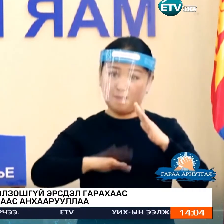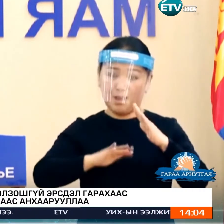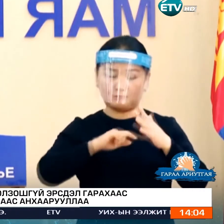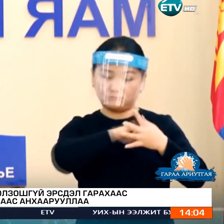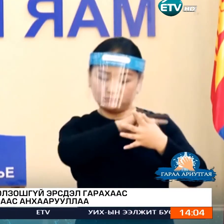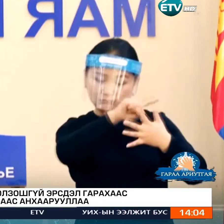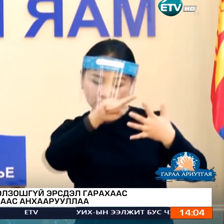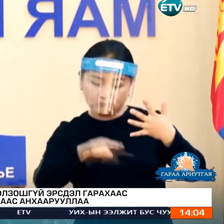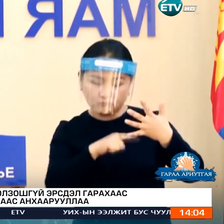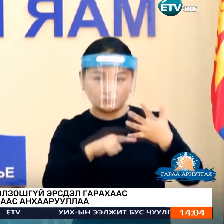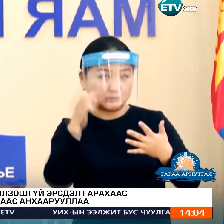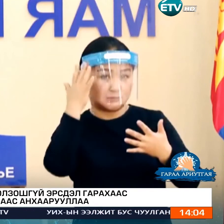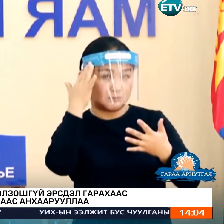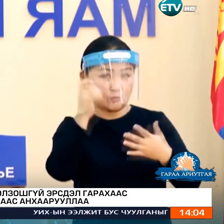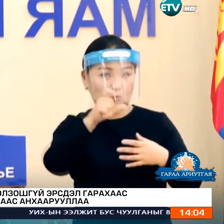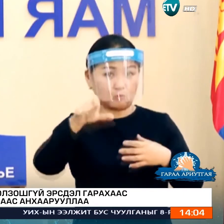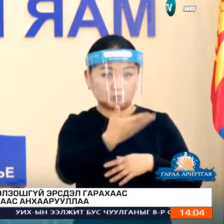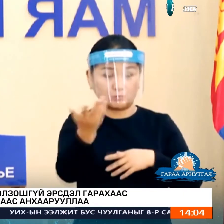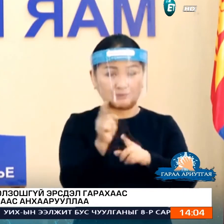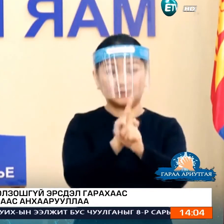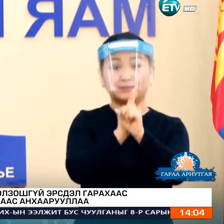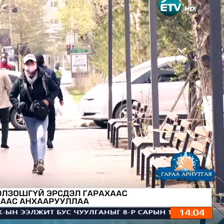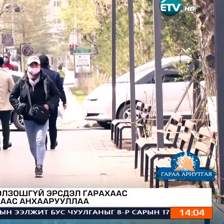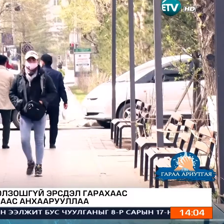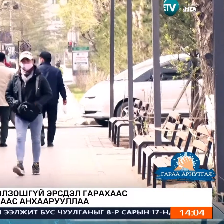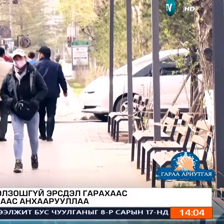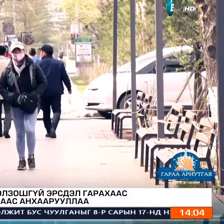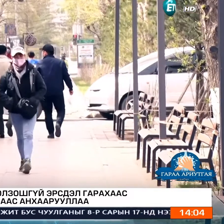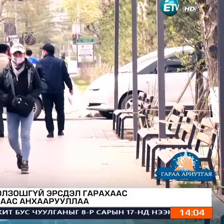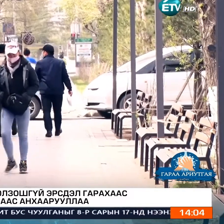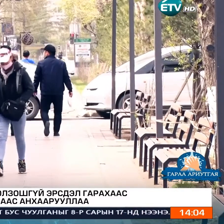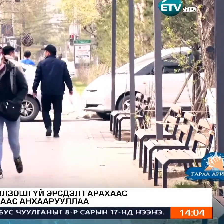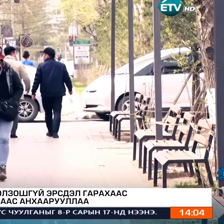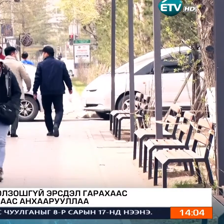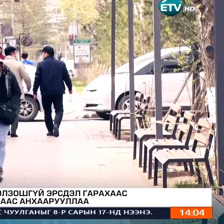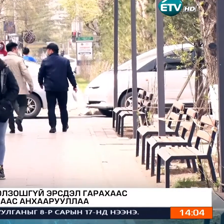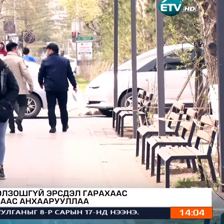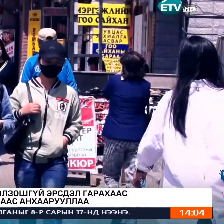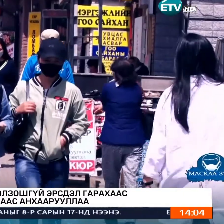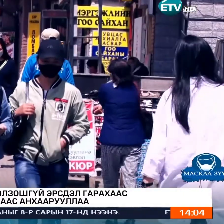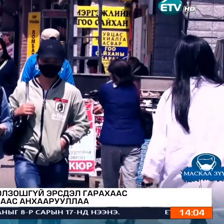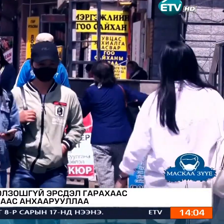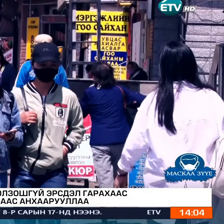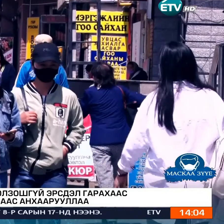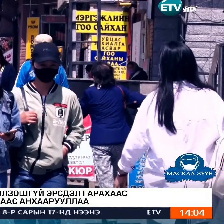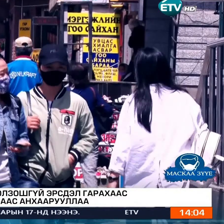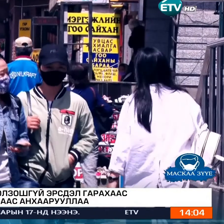хүн болгон хөвшүүлж ийж энэ цар тахлын ард гарна гэдгийг. Мөн нийгмийн эдийн засгаа сэргийг сургуулийг дахин нээхэд